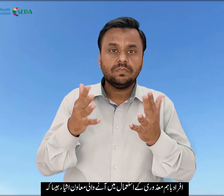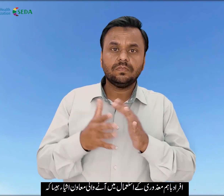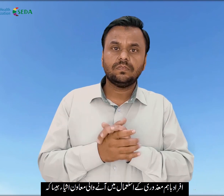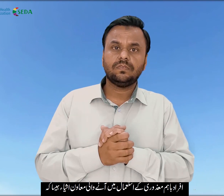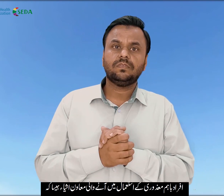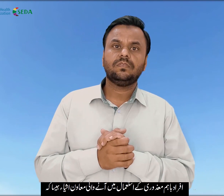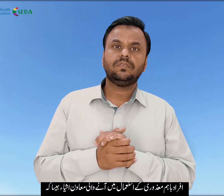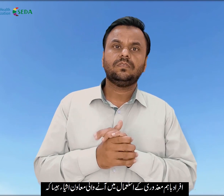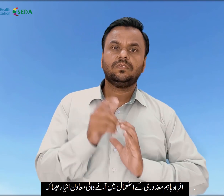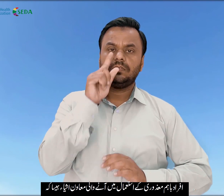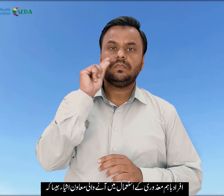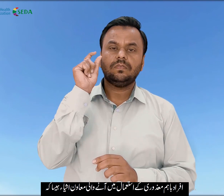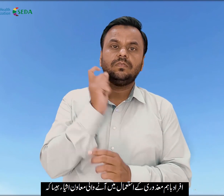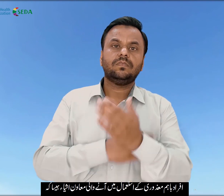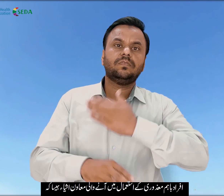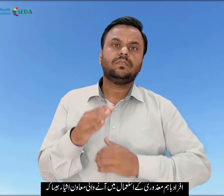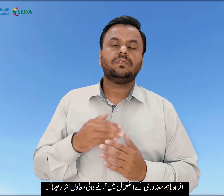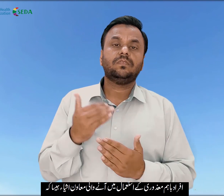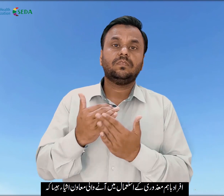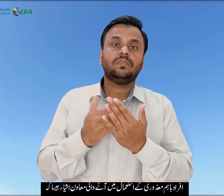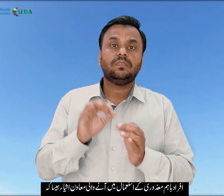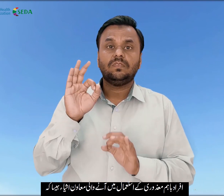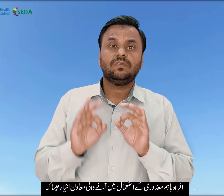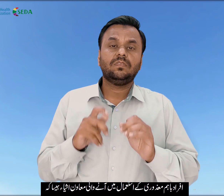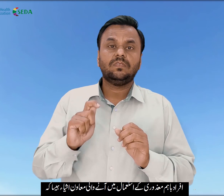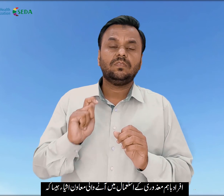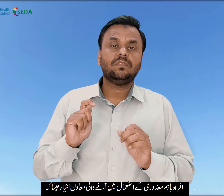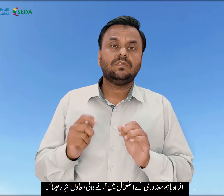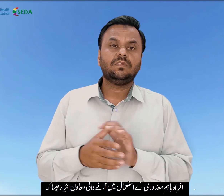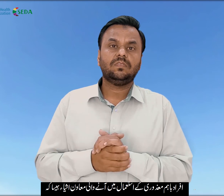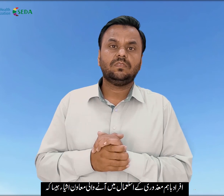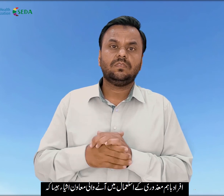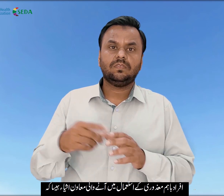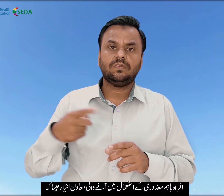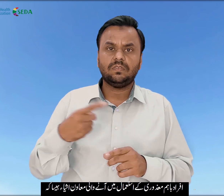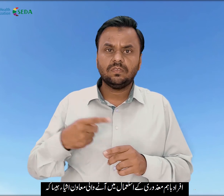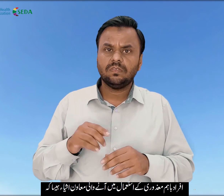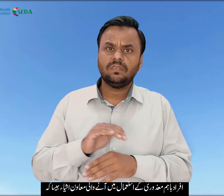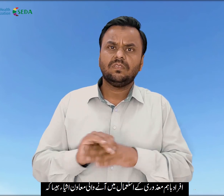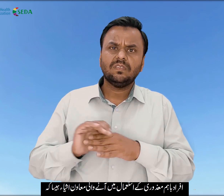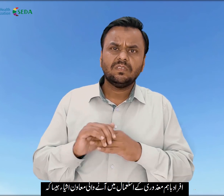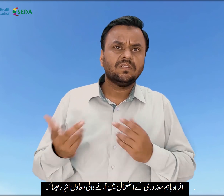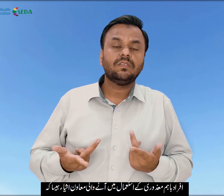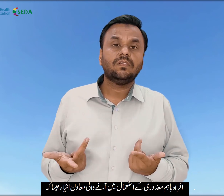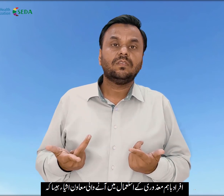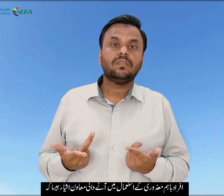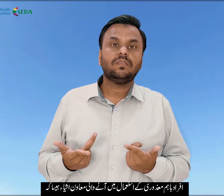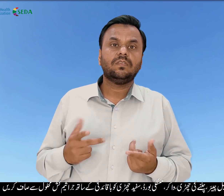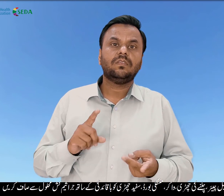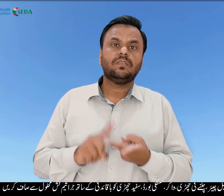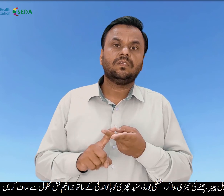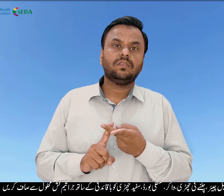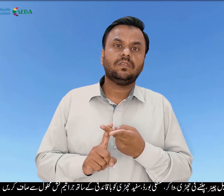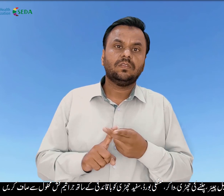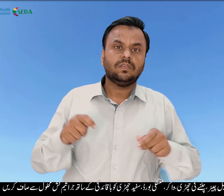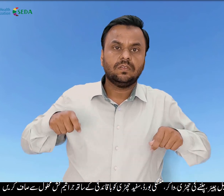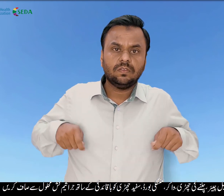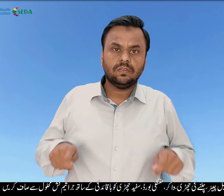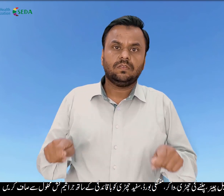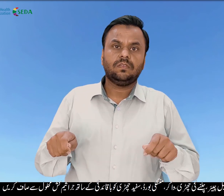افراد باہم معذوری کے استعمال میں آنے والی معاون اشیاء جیسا کہ وہیل چیئر، چلنے کی